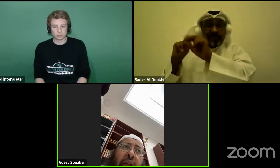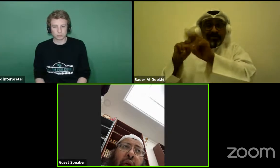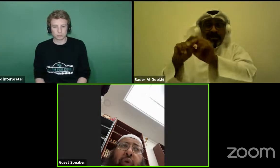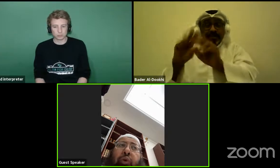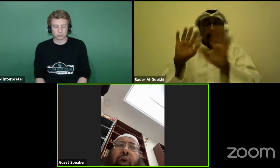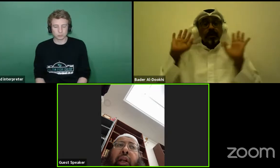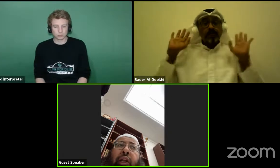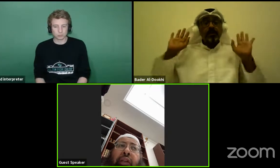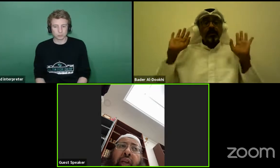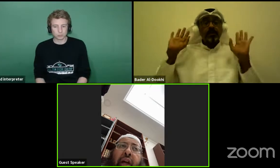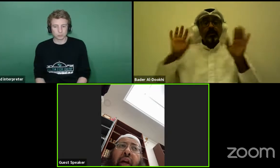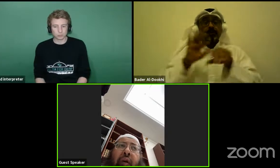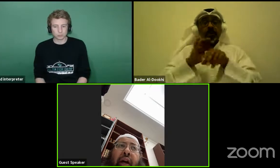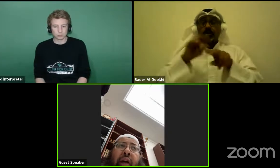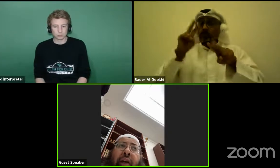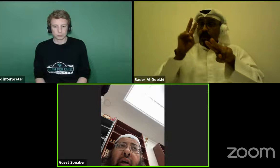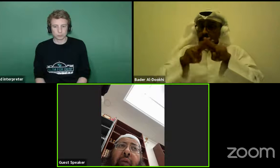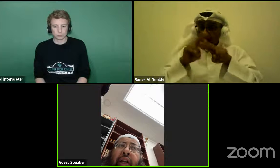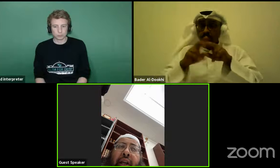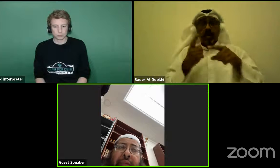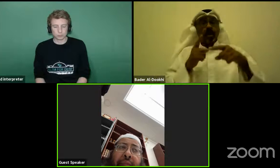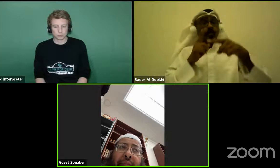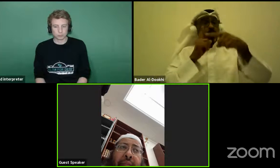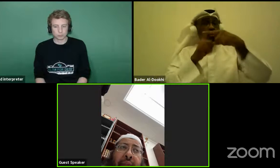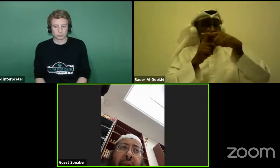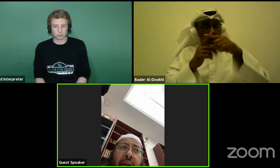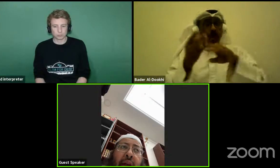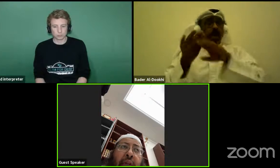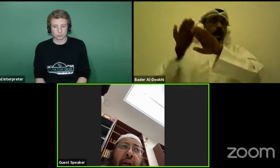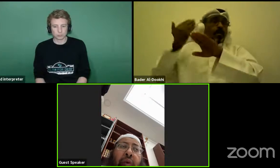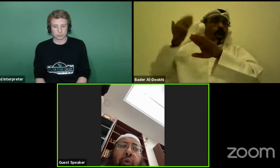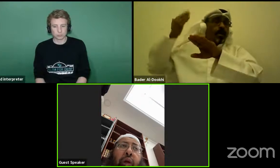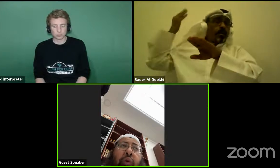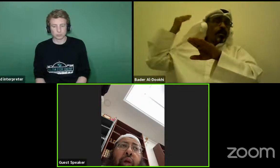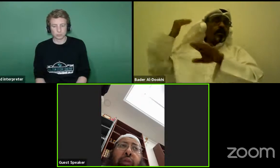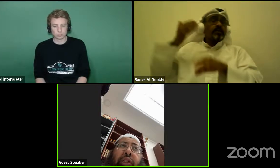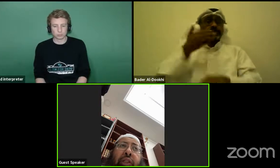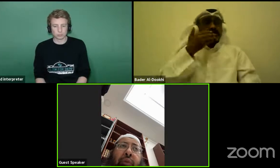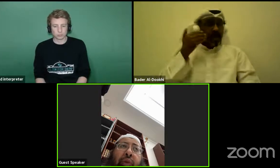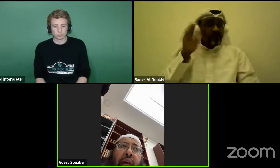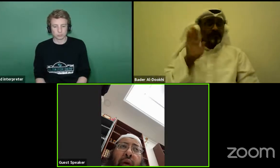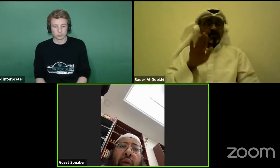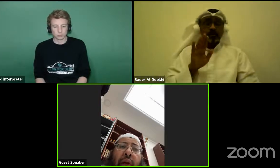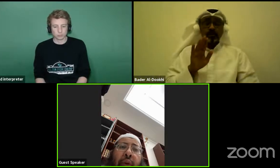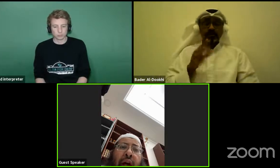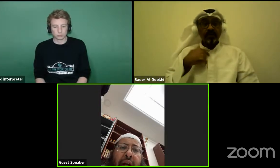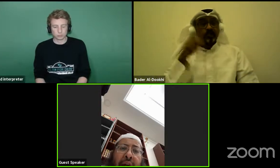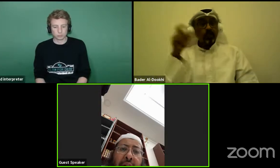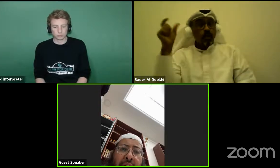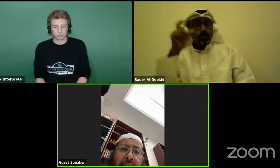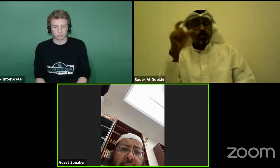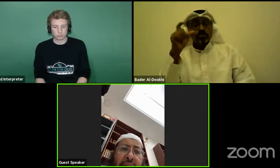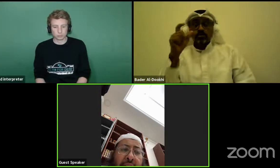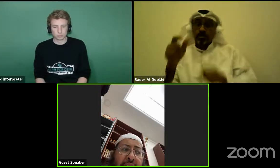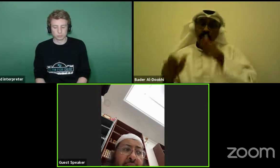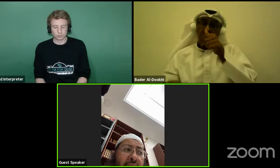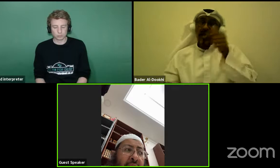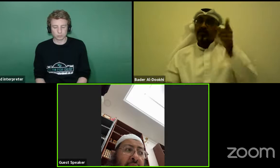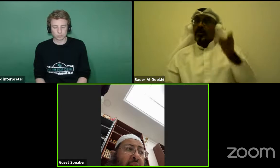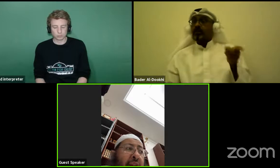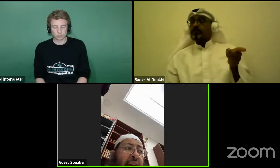على اليهود وعلى النصارى وعلى من قبلنا، فأنتم أيها المسلمون أولى وأحرى